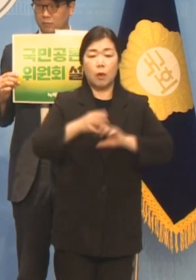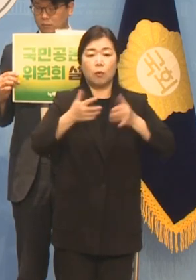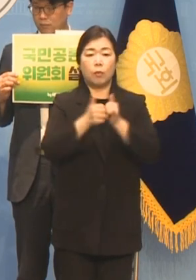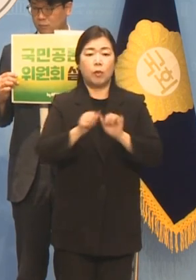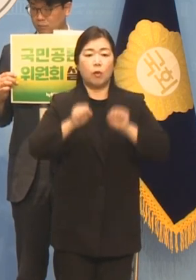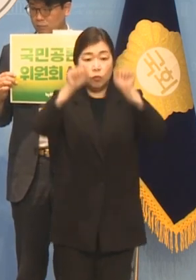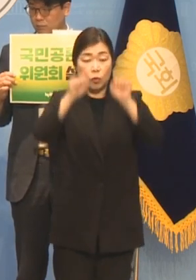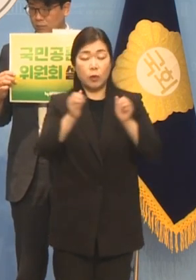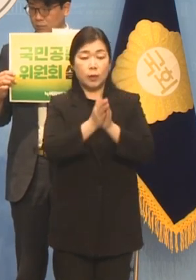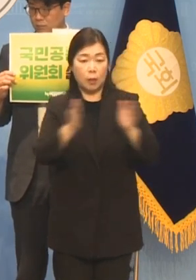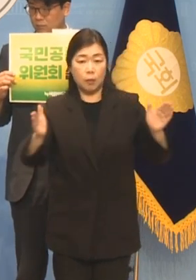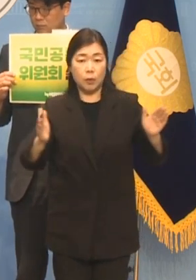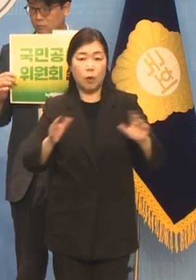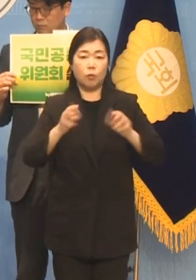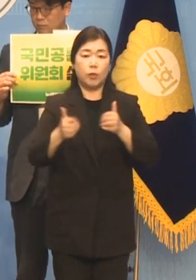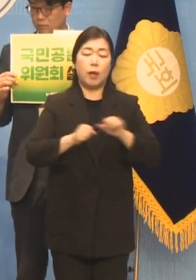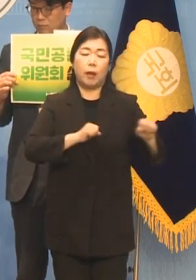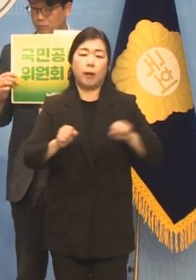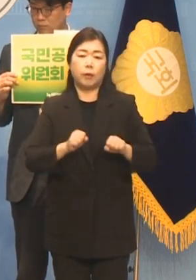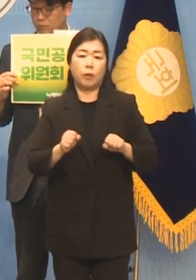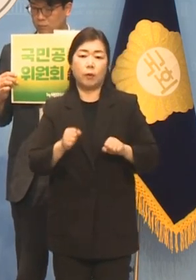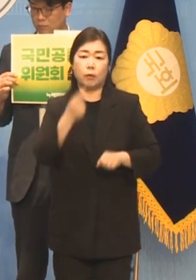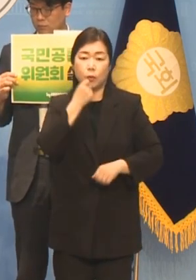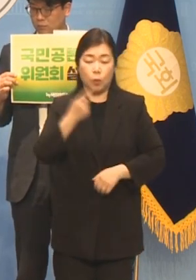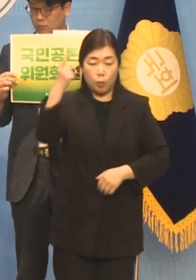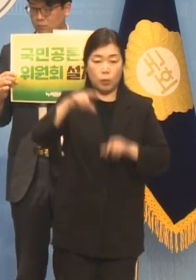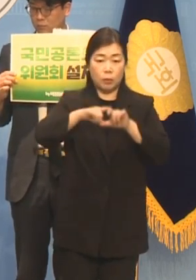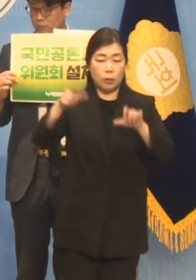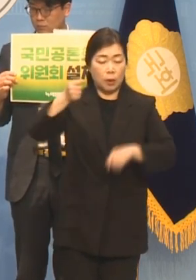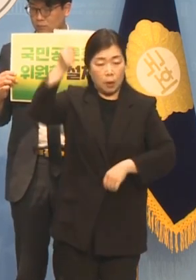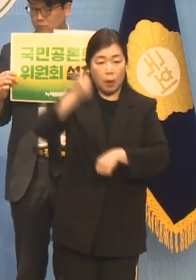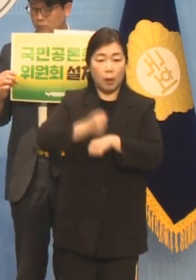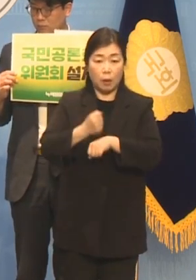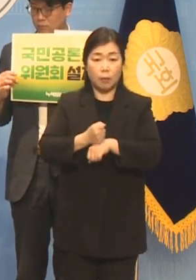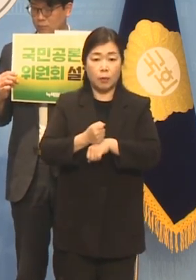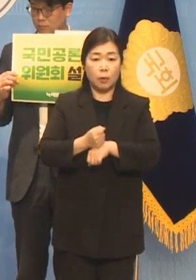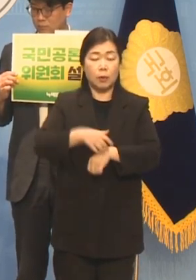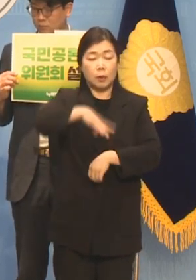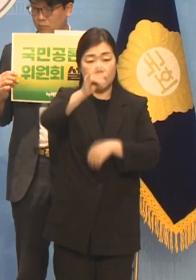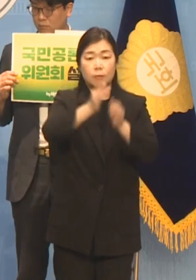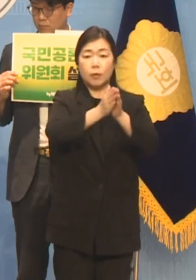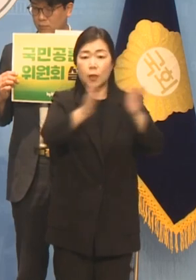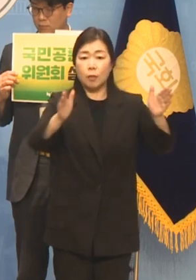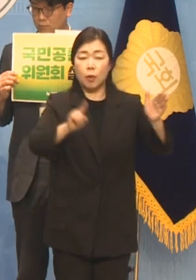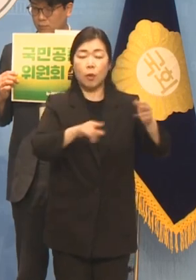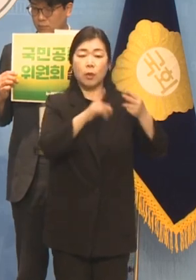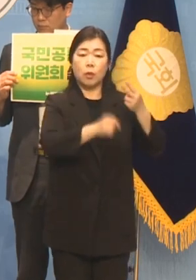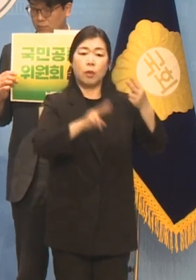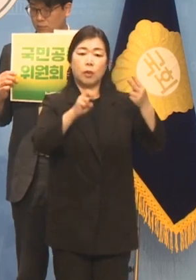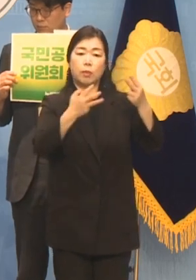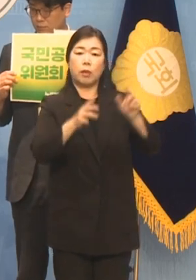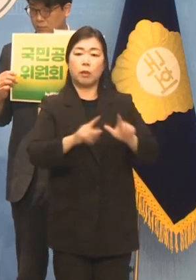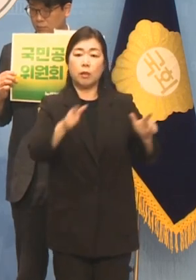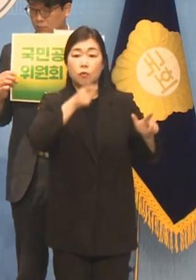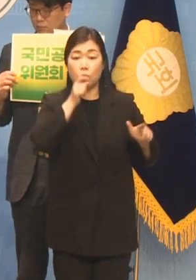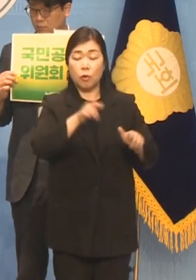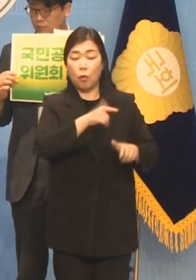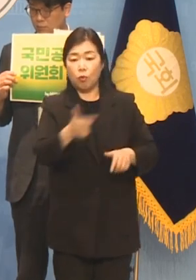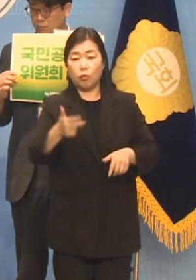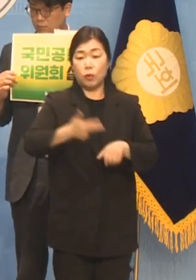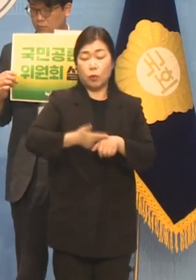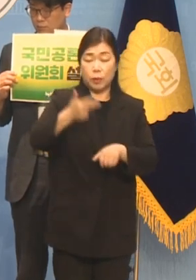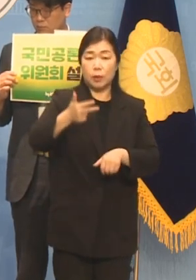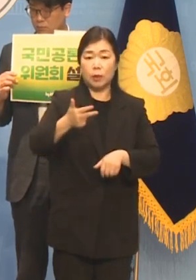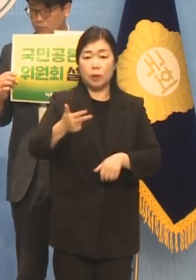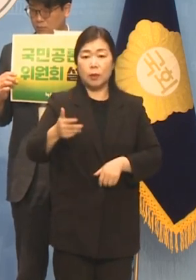범국민운동과 함께 국민행동 촛불을 듭시다. 그 첫 출발은 2월 28일 수요일 오후